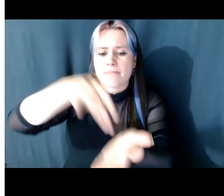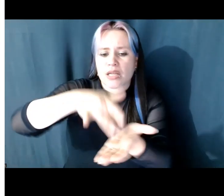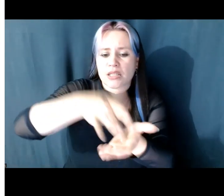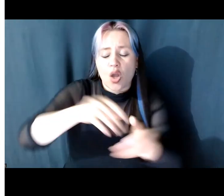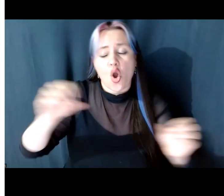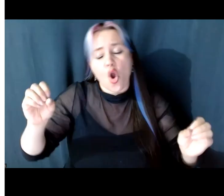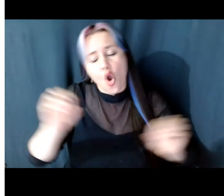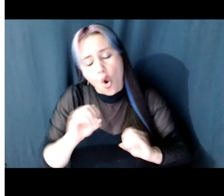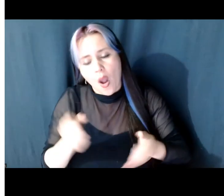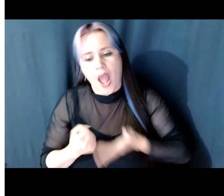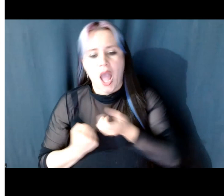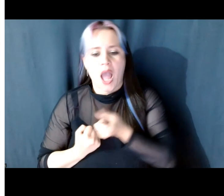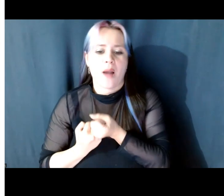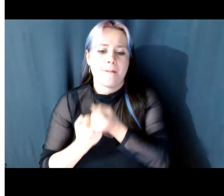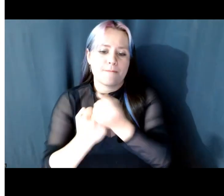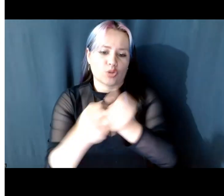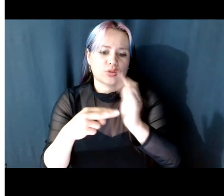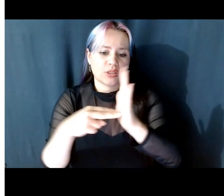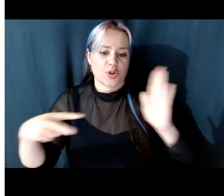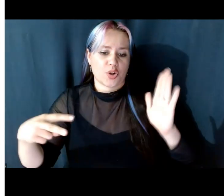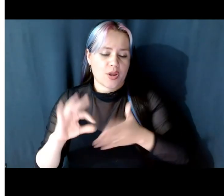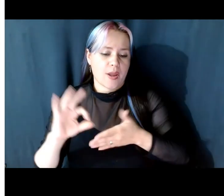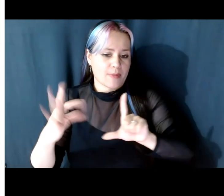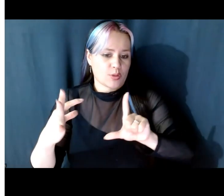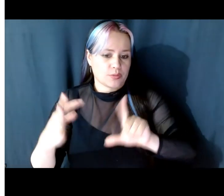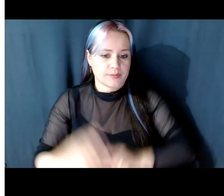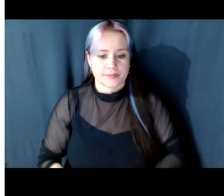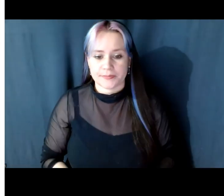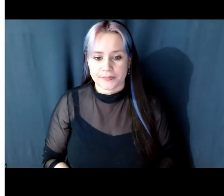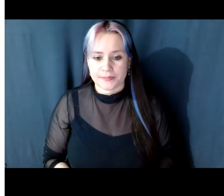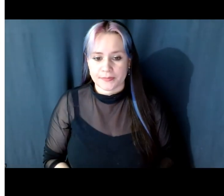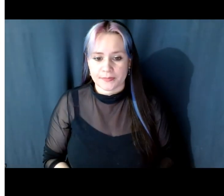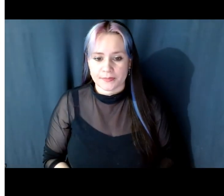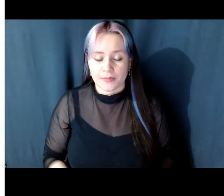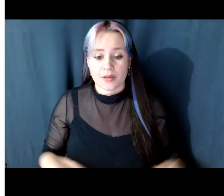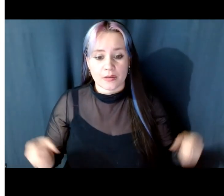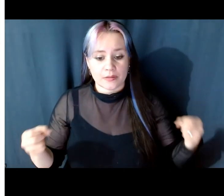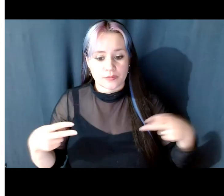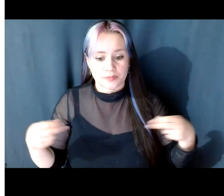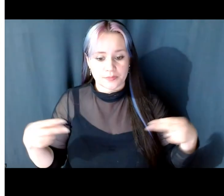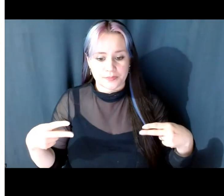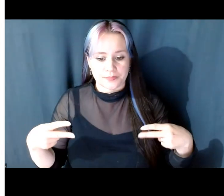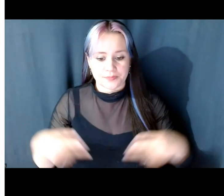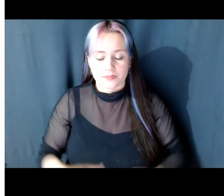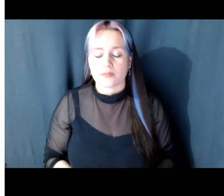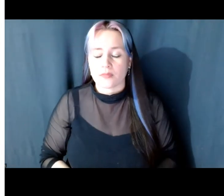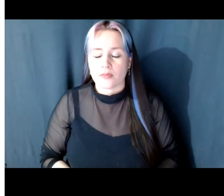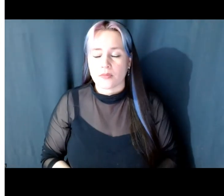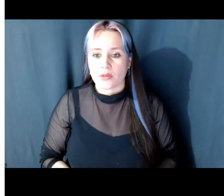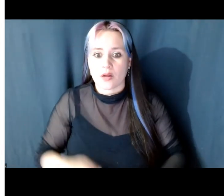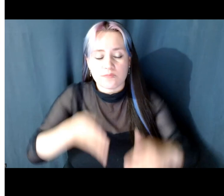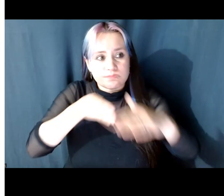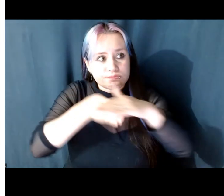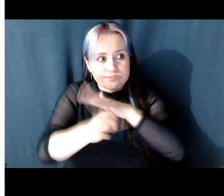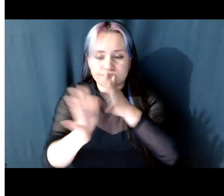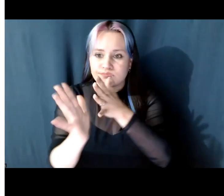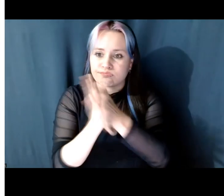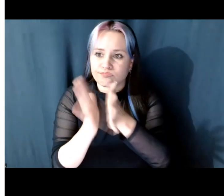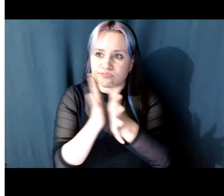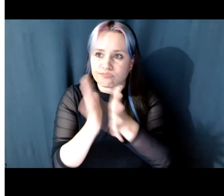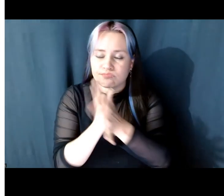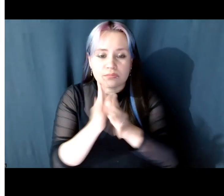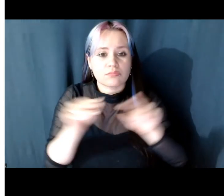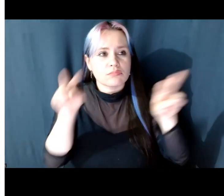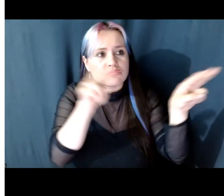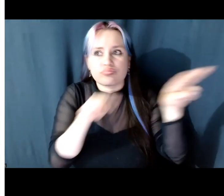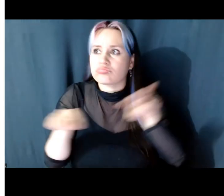usan textos escritos otros tienen habilidades orales pero todos necesitan comunicarse e interactuar en el medio que los rodea